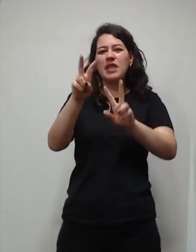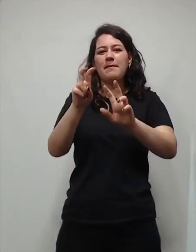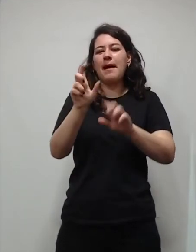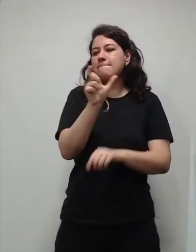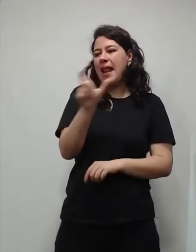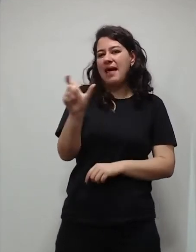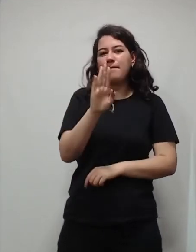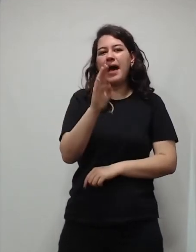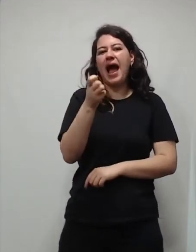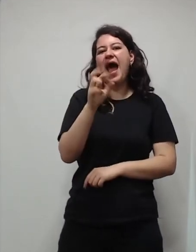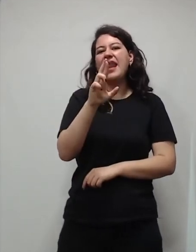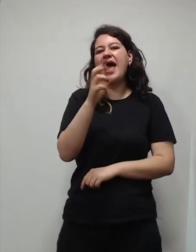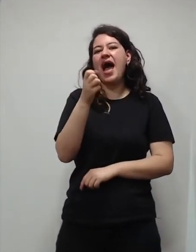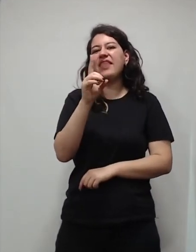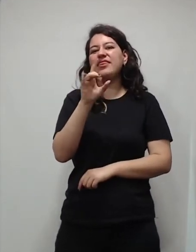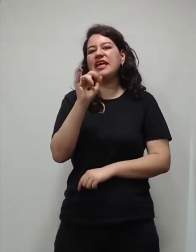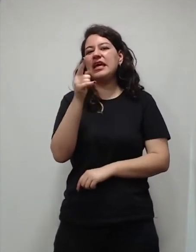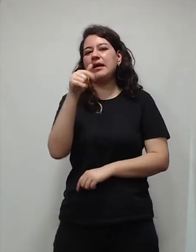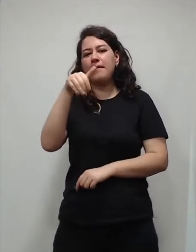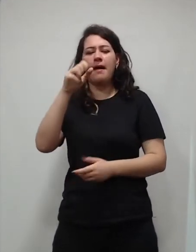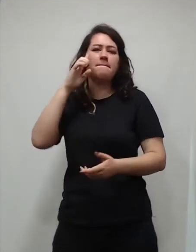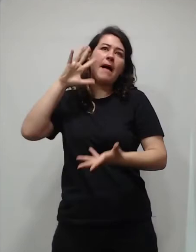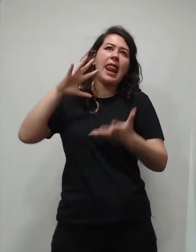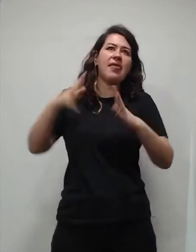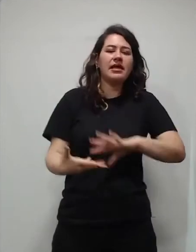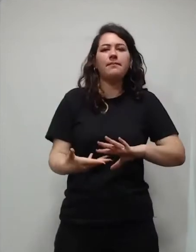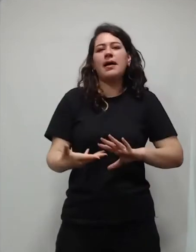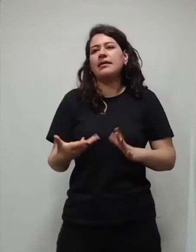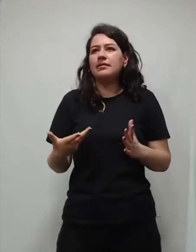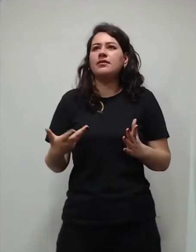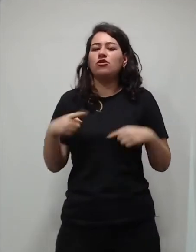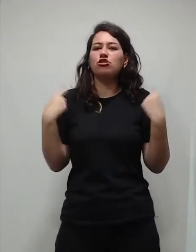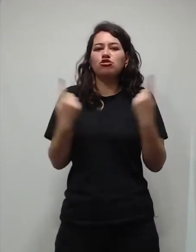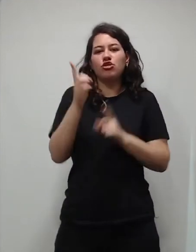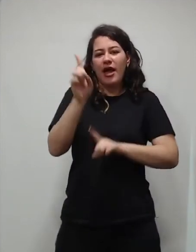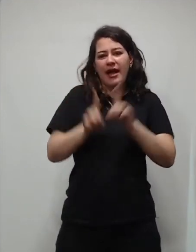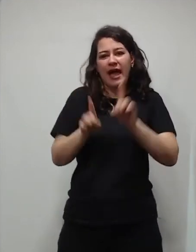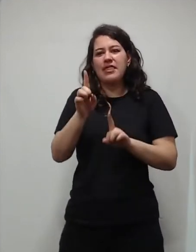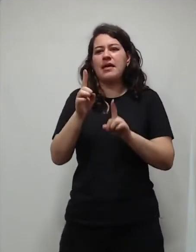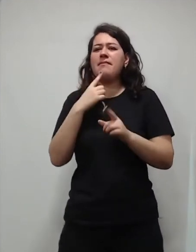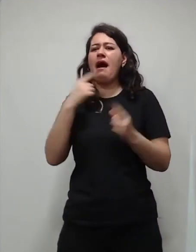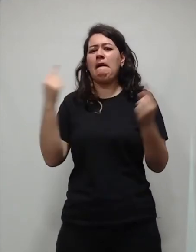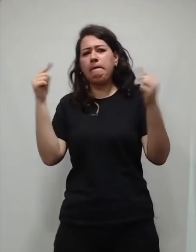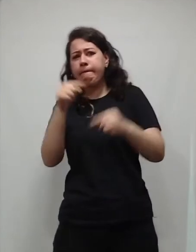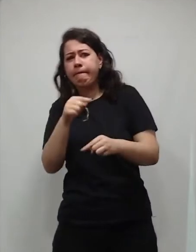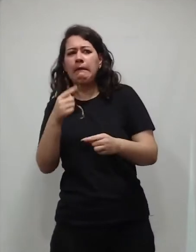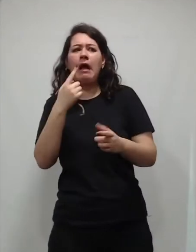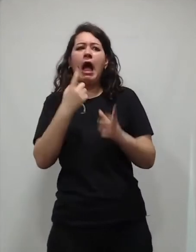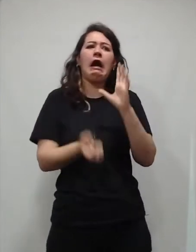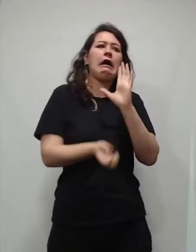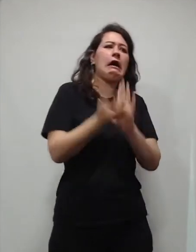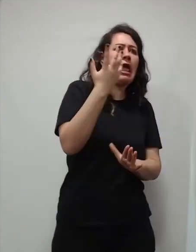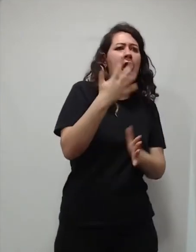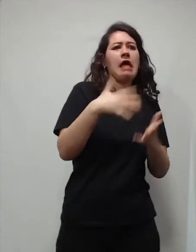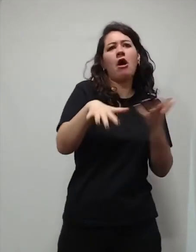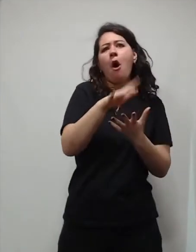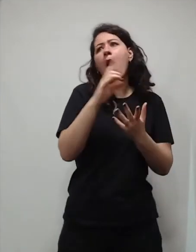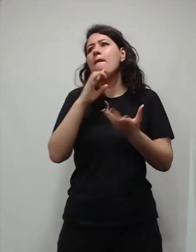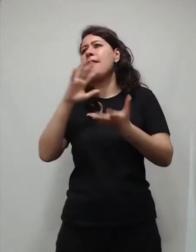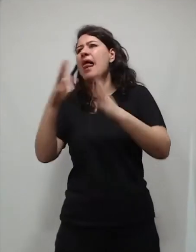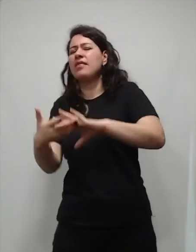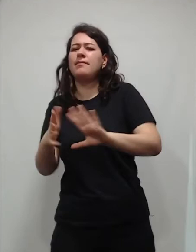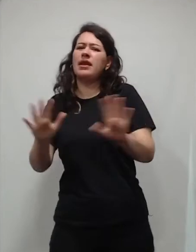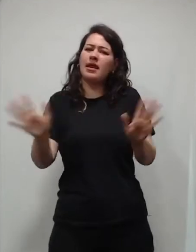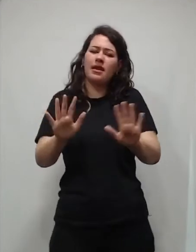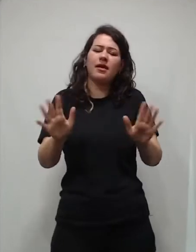y eso a veces en la academia nos lleva a hablar como de disputa entre paradigmas o emergentes o no.